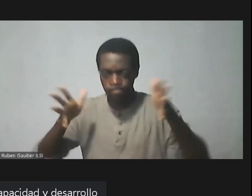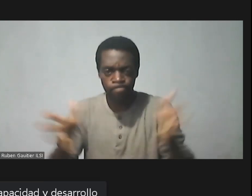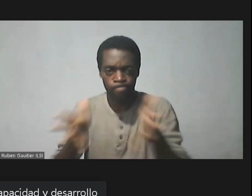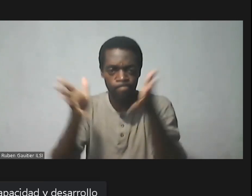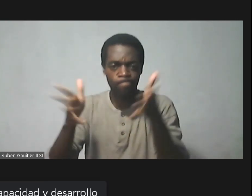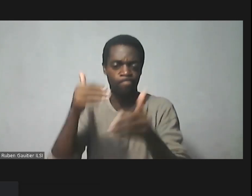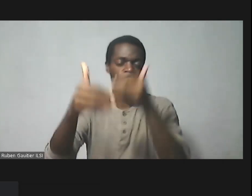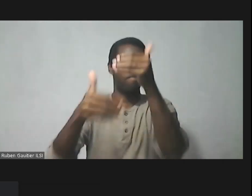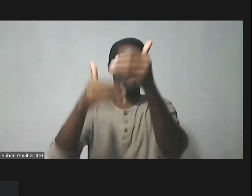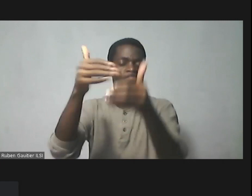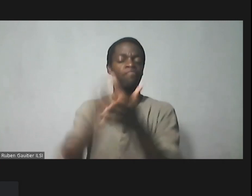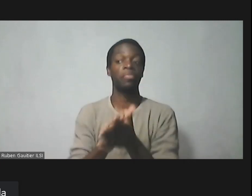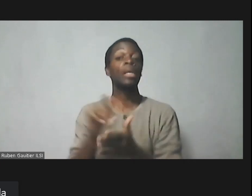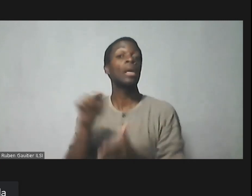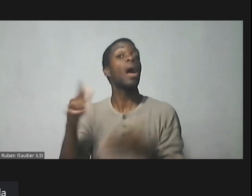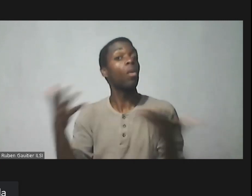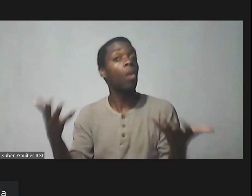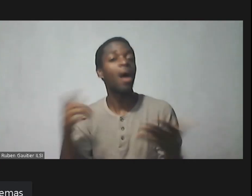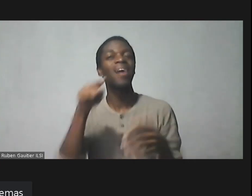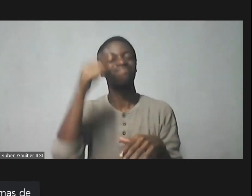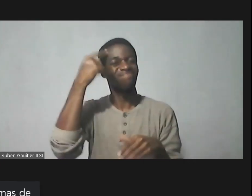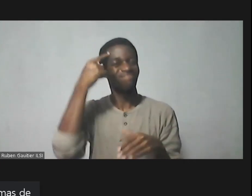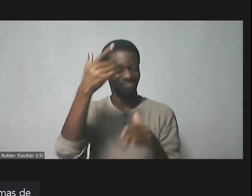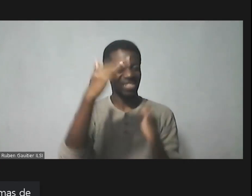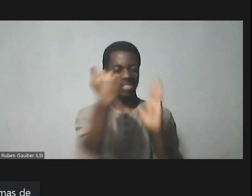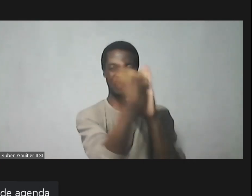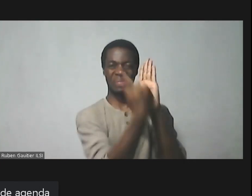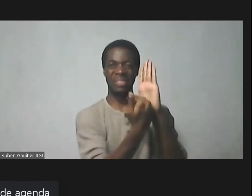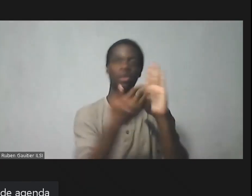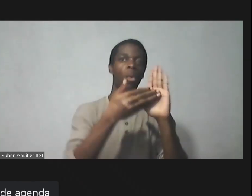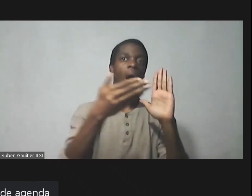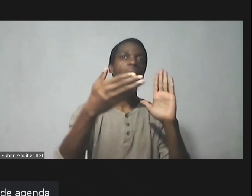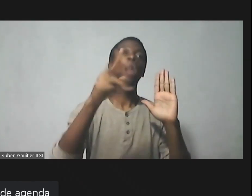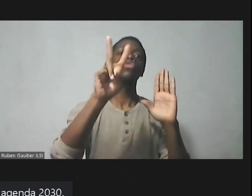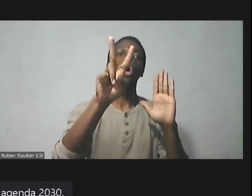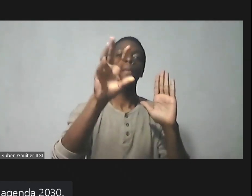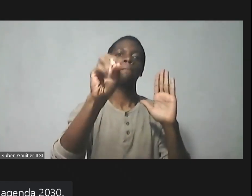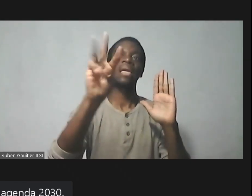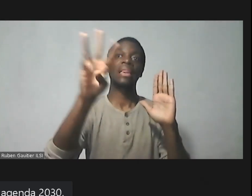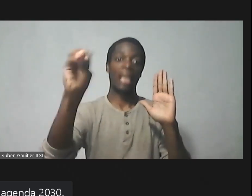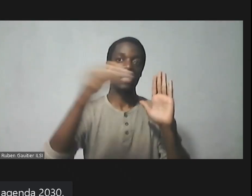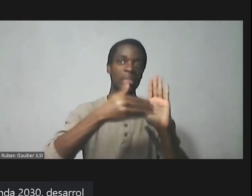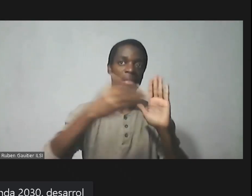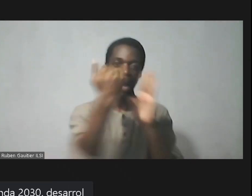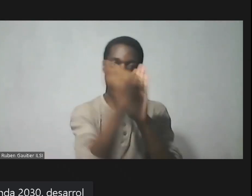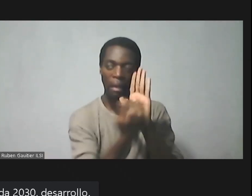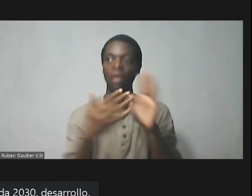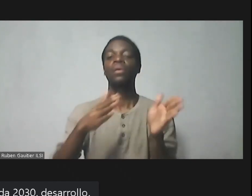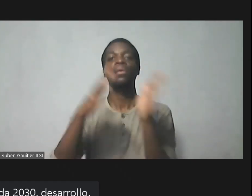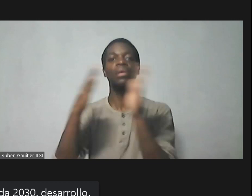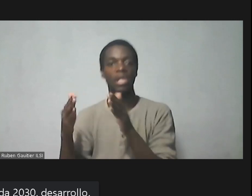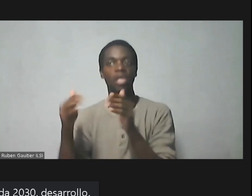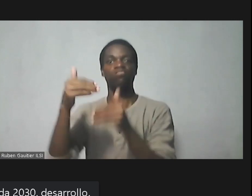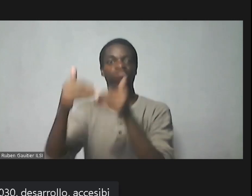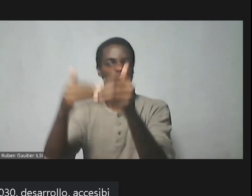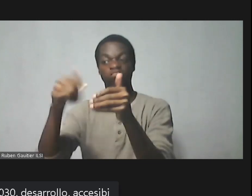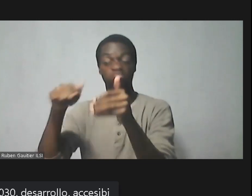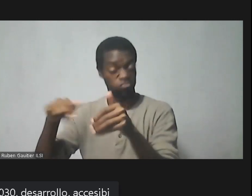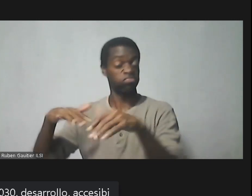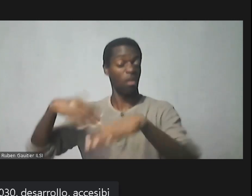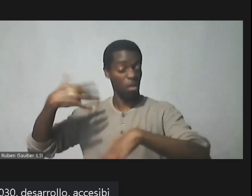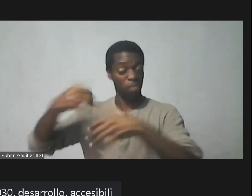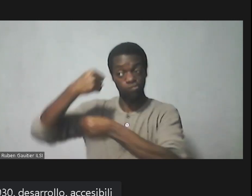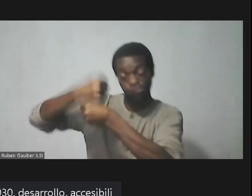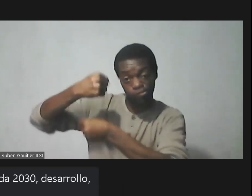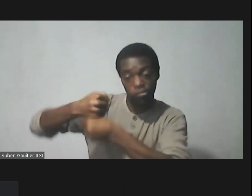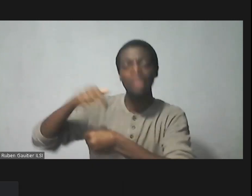financiamiento para el desarrollo, Agenda 2030, accesibilidad, y está parcialmente adscrita al departamento, lo